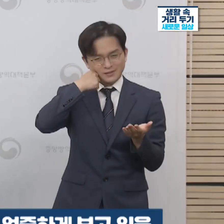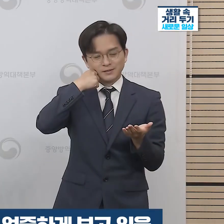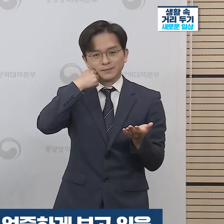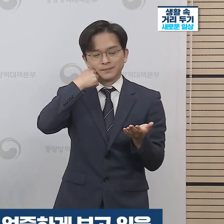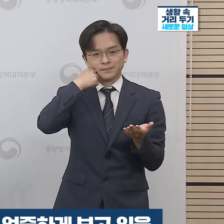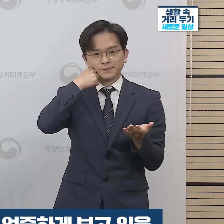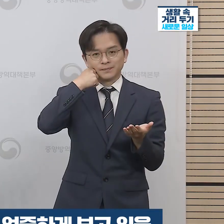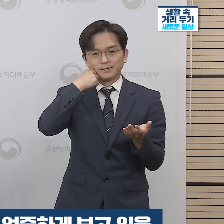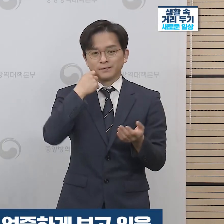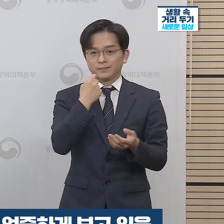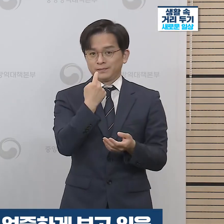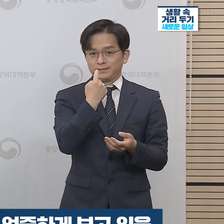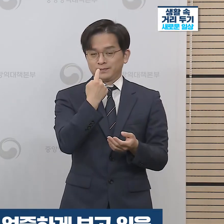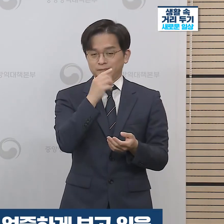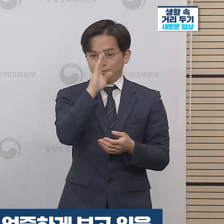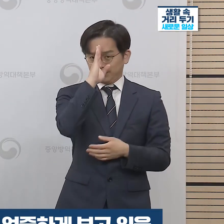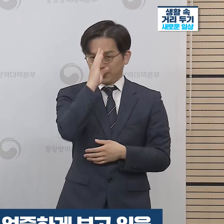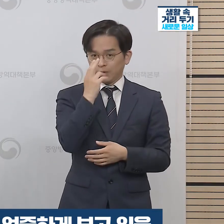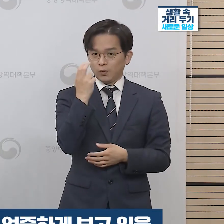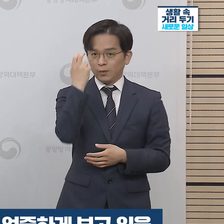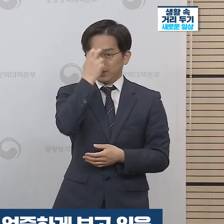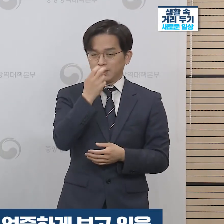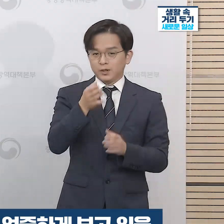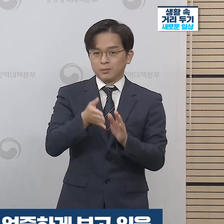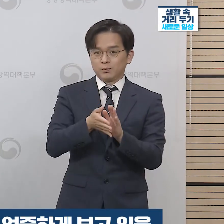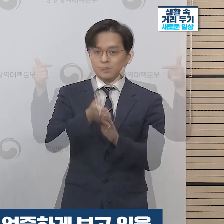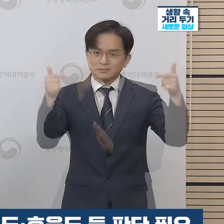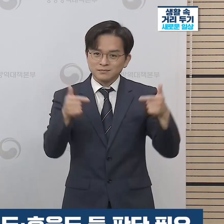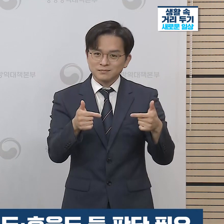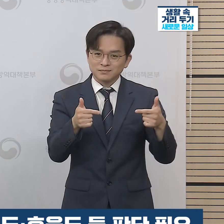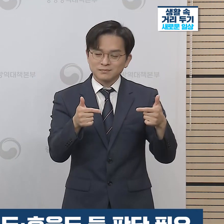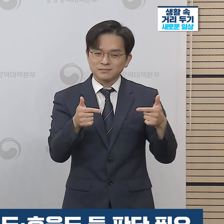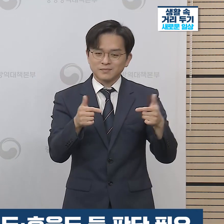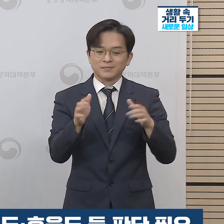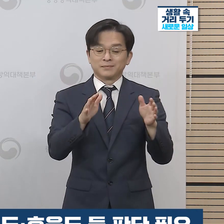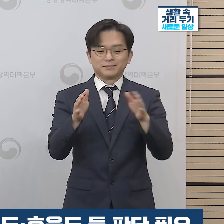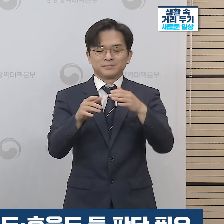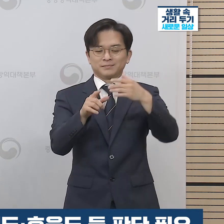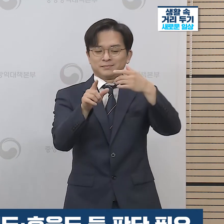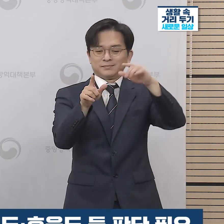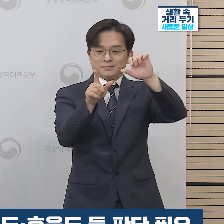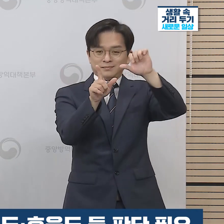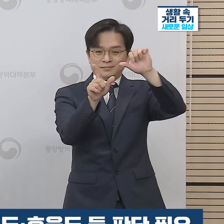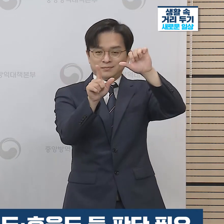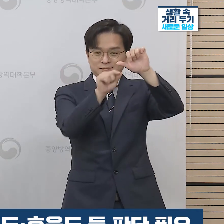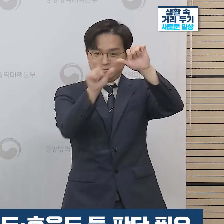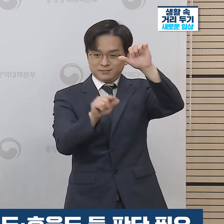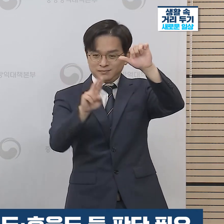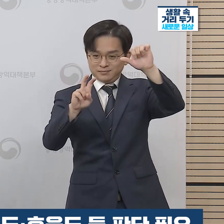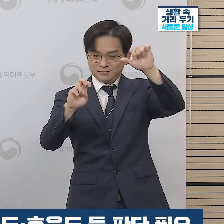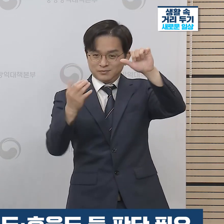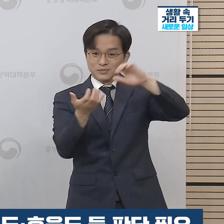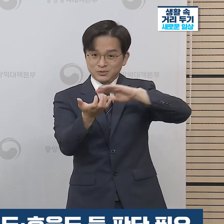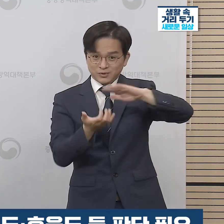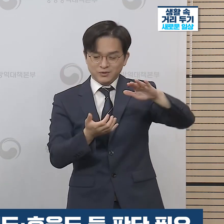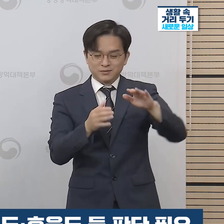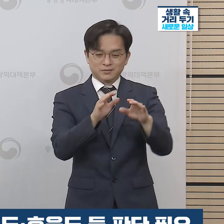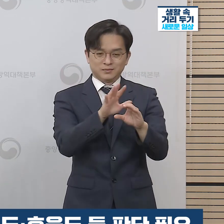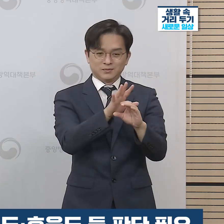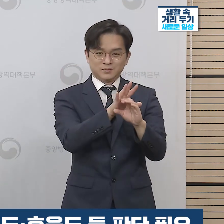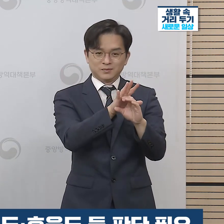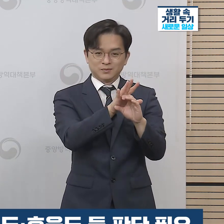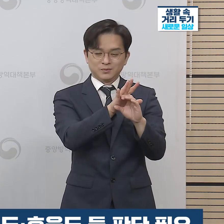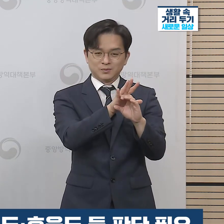게 한국으로서는 현재 상황을 매우 엄중하게 보고 있고 럭 rc 지금 고려를 통해서 현재 발생 상황을 그리고